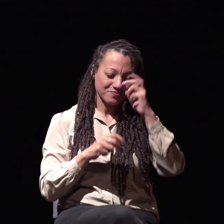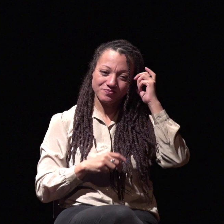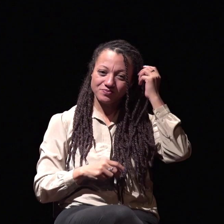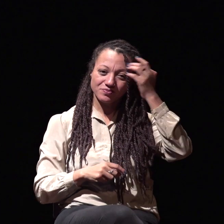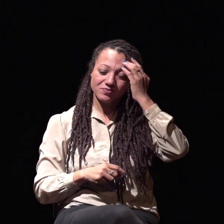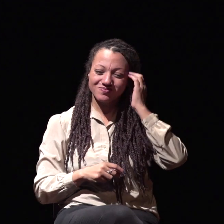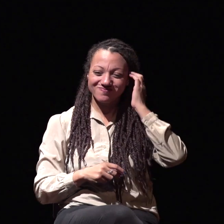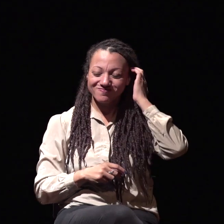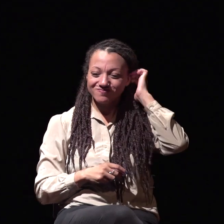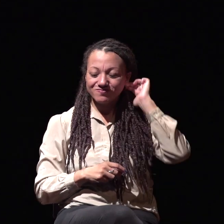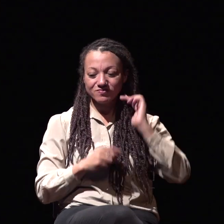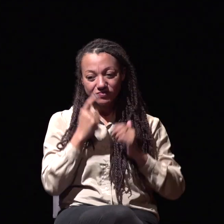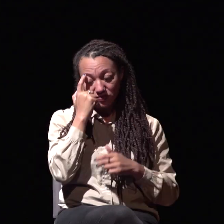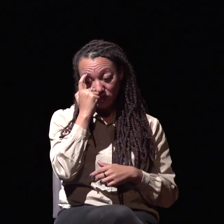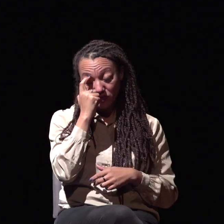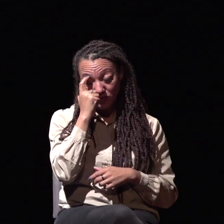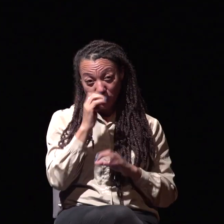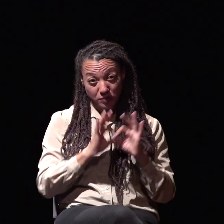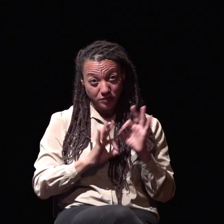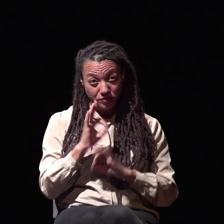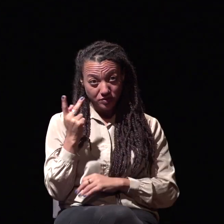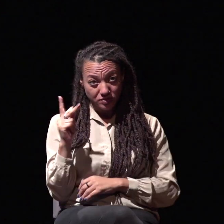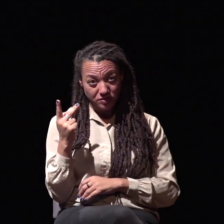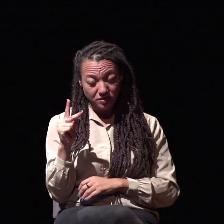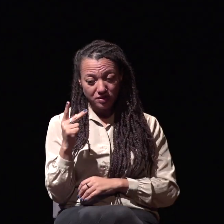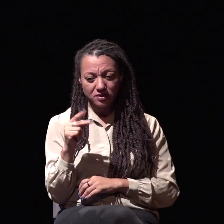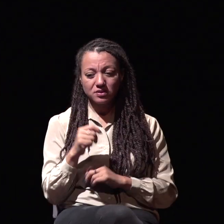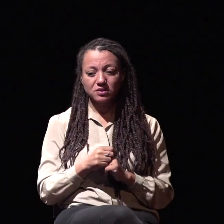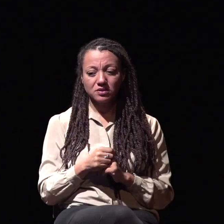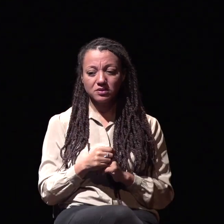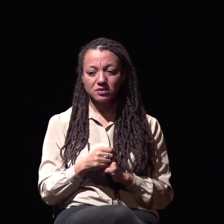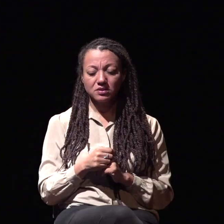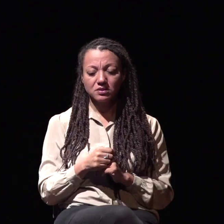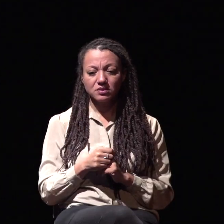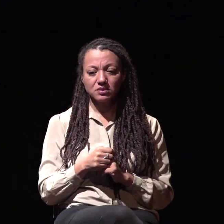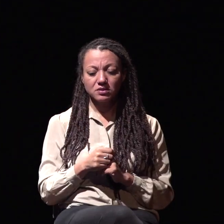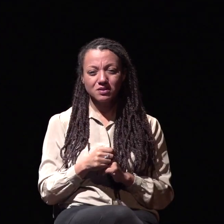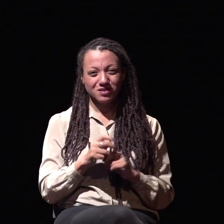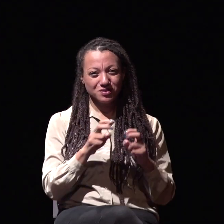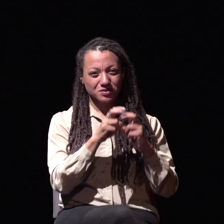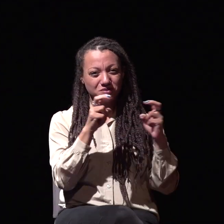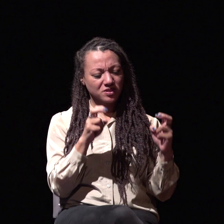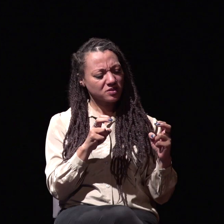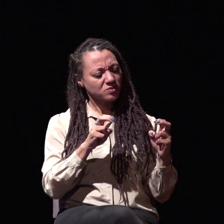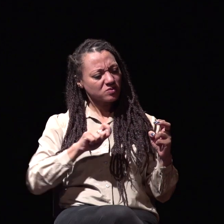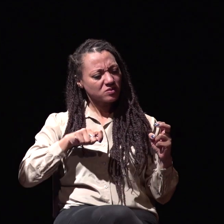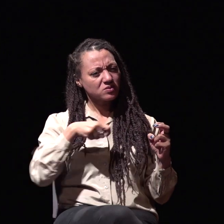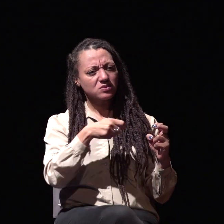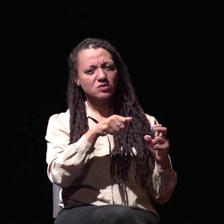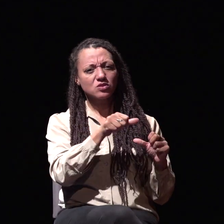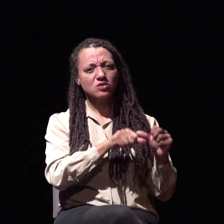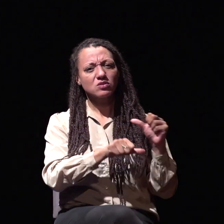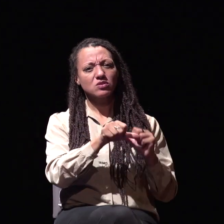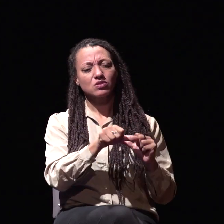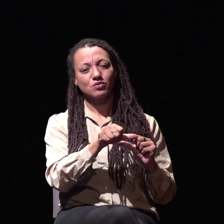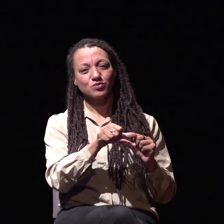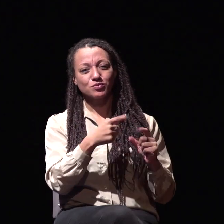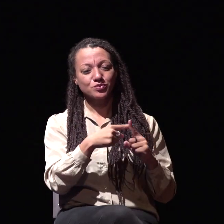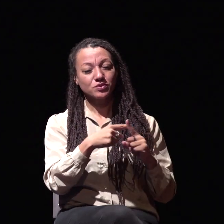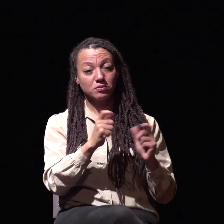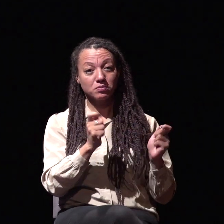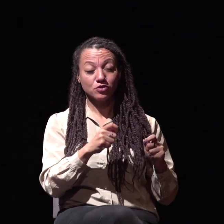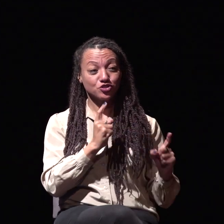O projeto de Lina Bobardi para o MASP deu novo sentido a esse espaço com uma longa história de encontros e